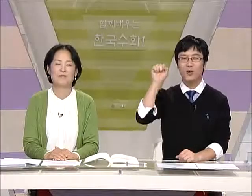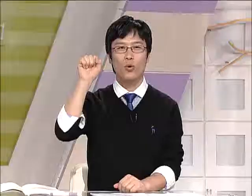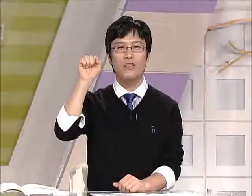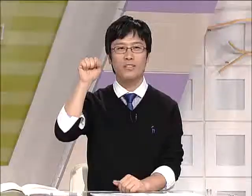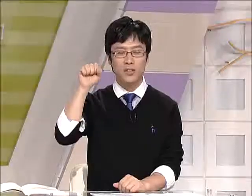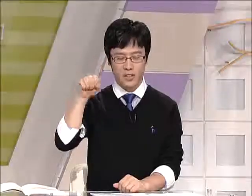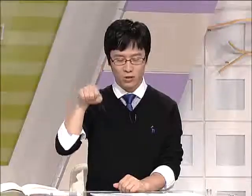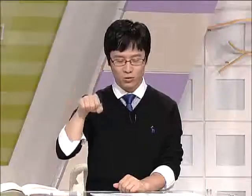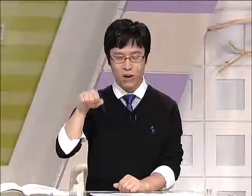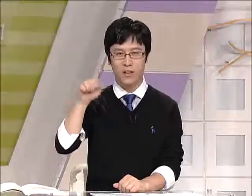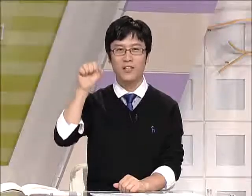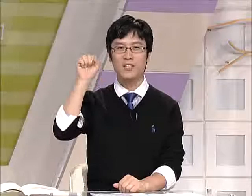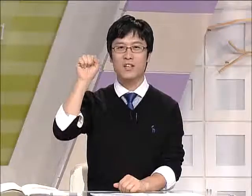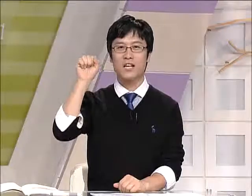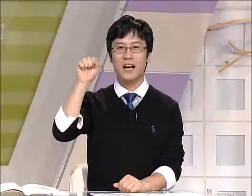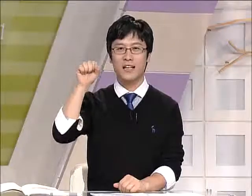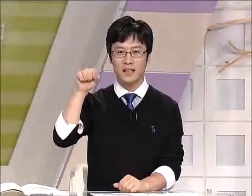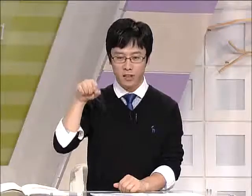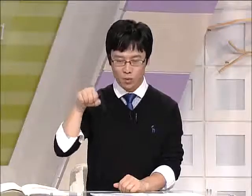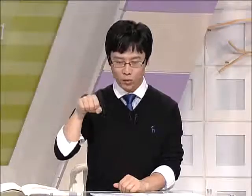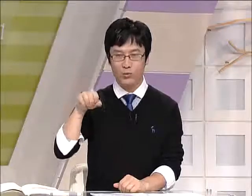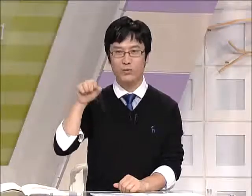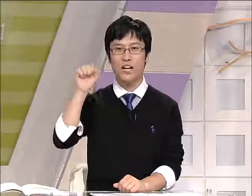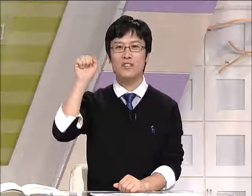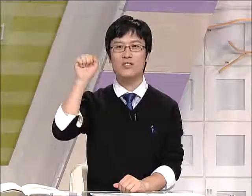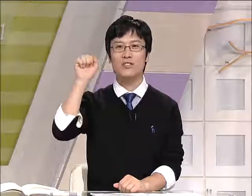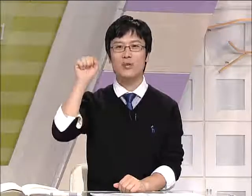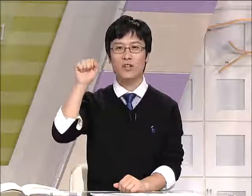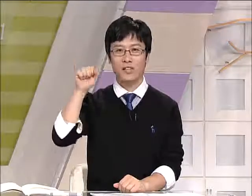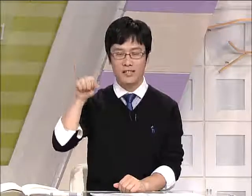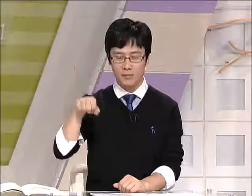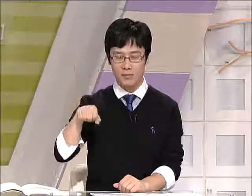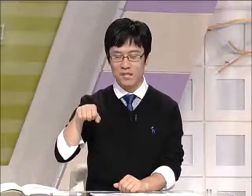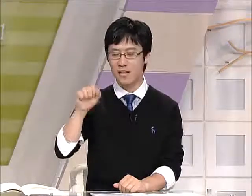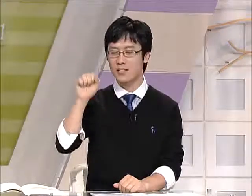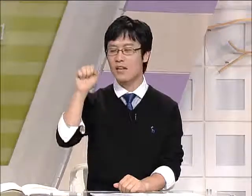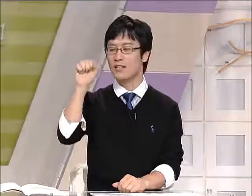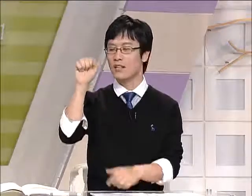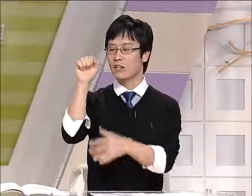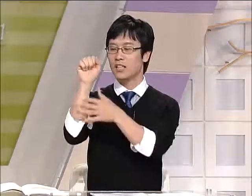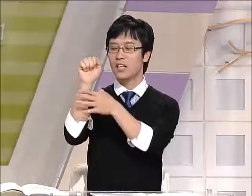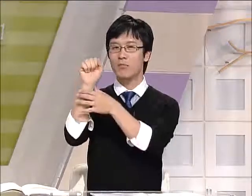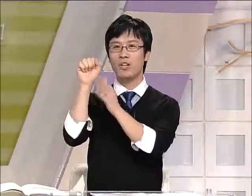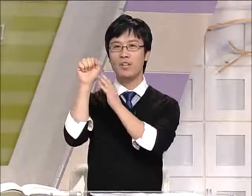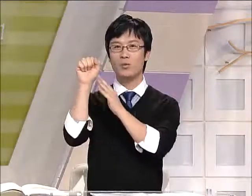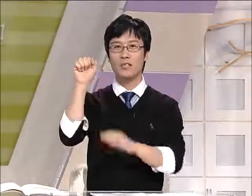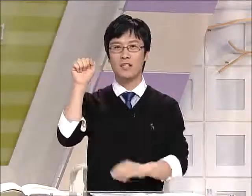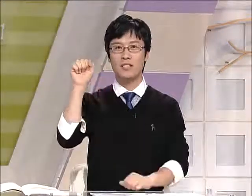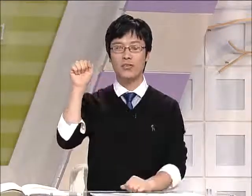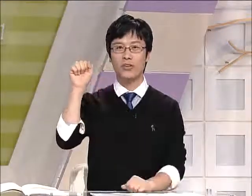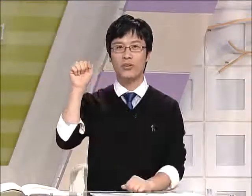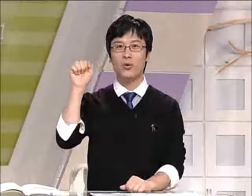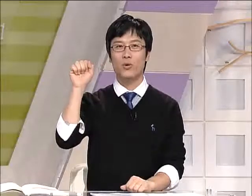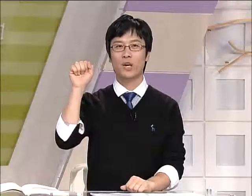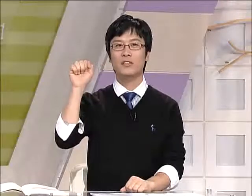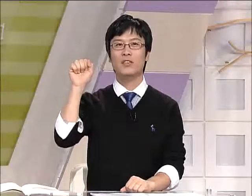고개를 끄덕이는 수형, 여기가 약간 조금 부자연스러운 것 같았습니다. 그냥 여기가 머리라고 생각하시고요. 고개